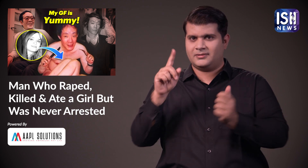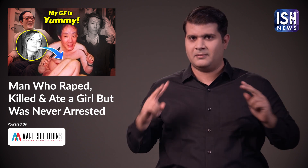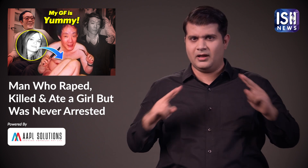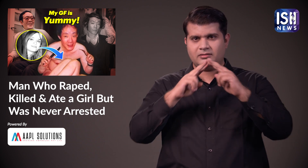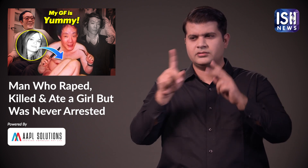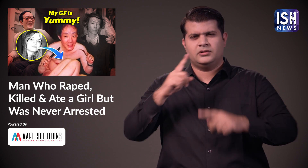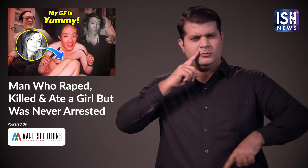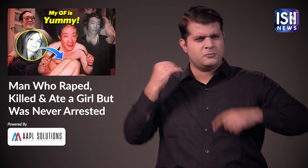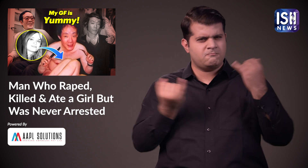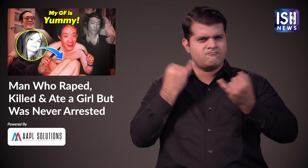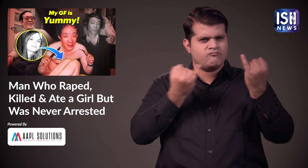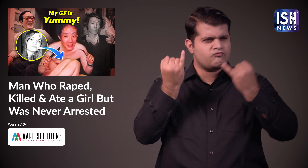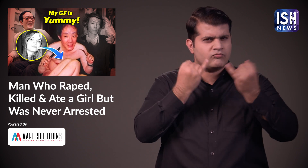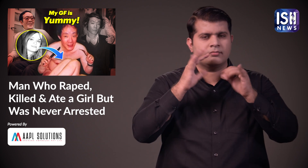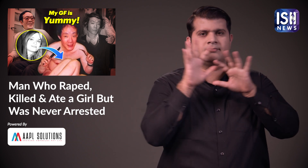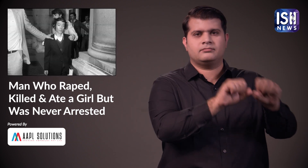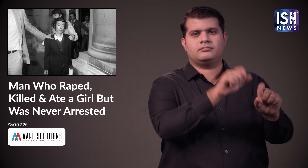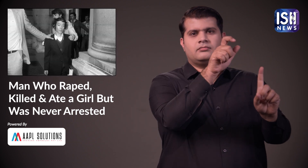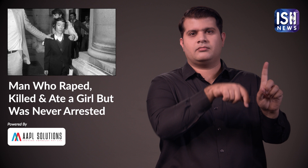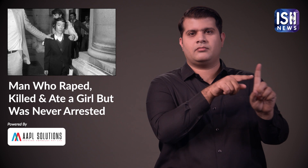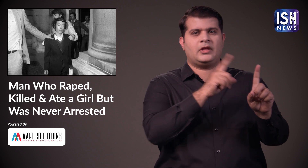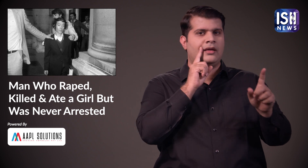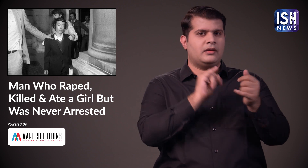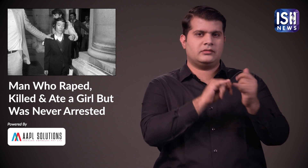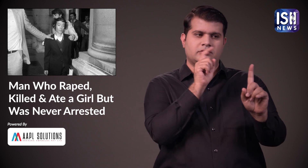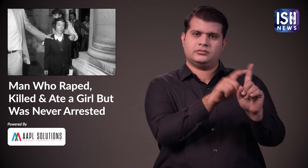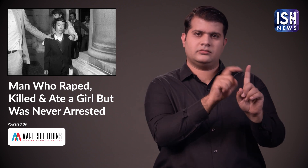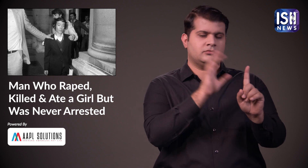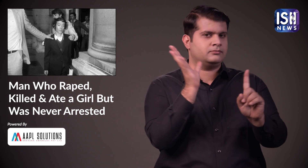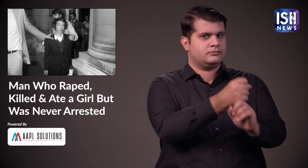पुलिस ने फिर पूरे पेरिस में तलाशी की और सगावा को गिरफ्तार कर लिया।